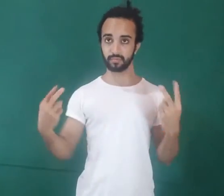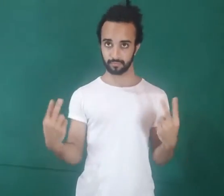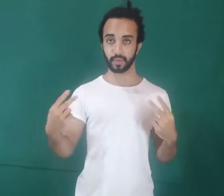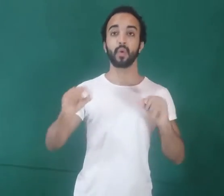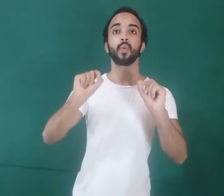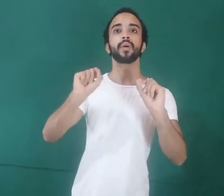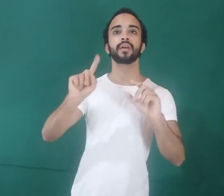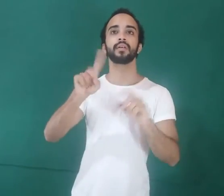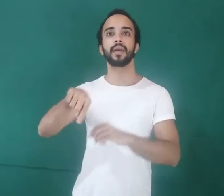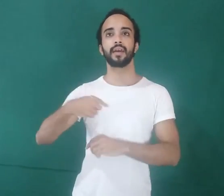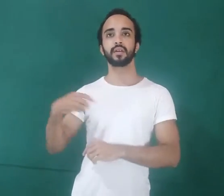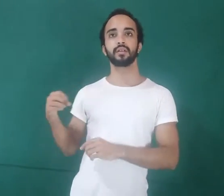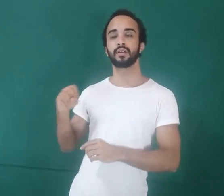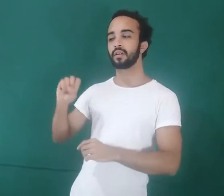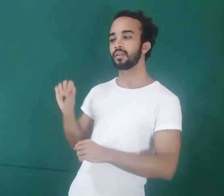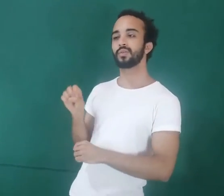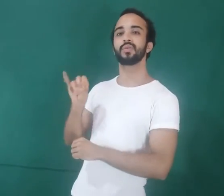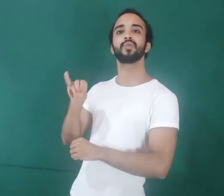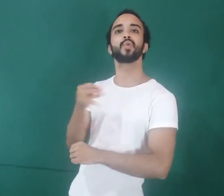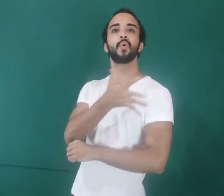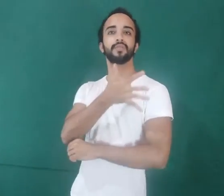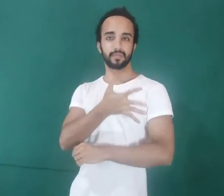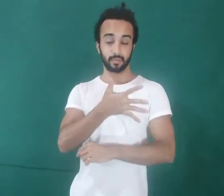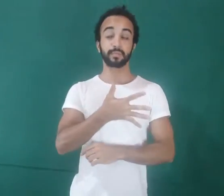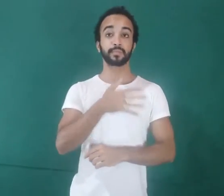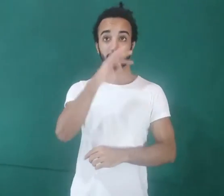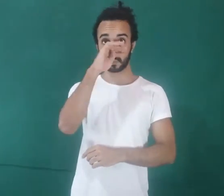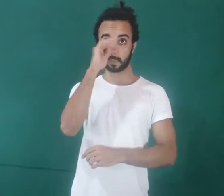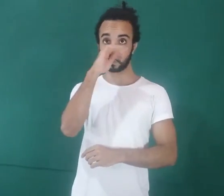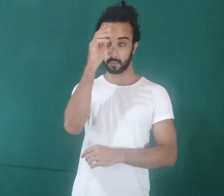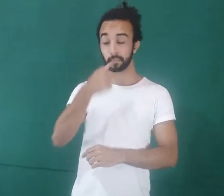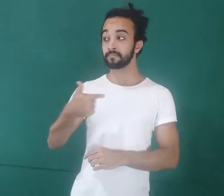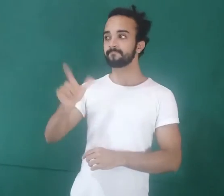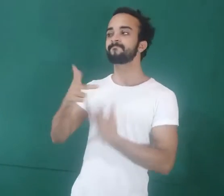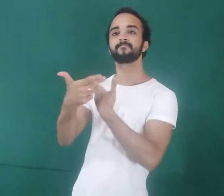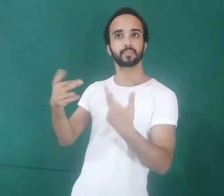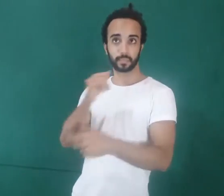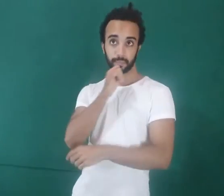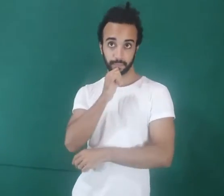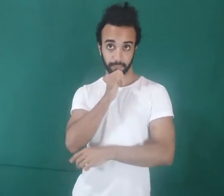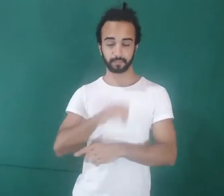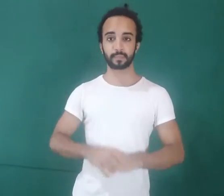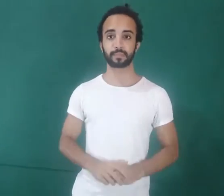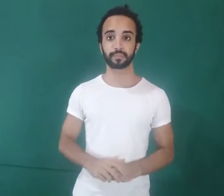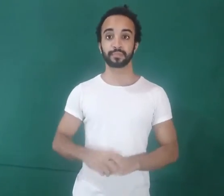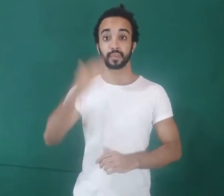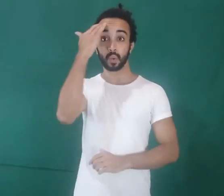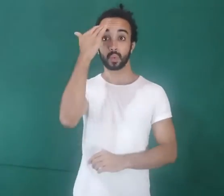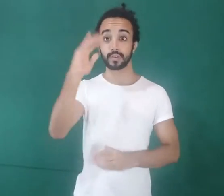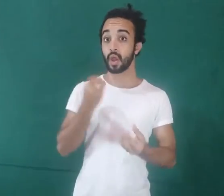é o capital da inovação. É o capital do... Outra coisa, por exemplo, eu não sei como,